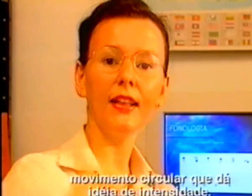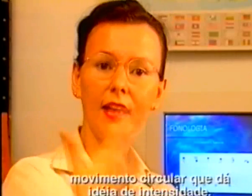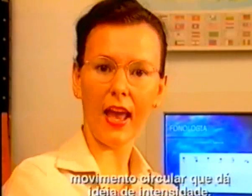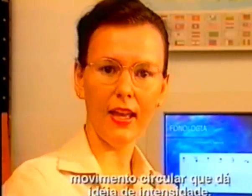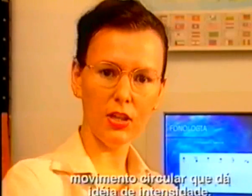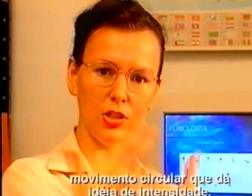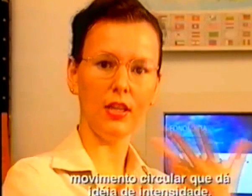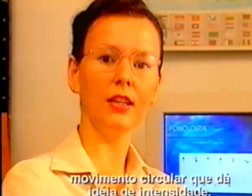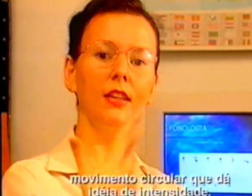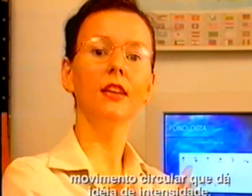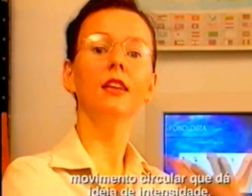dá a ideia de